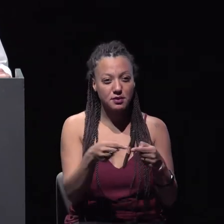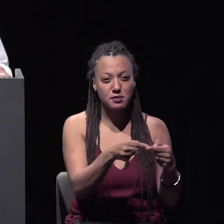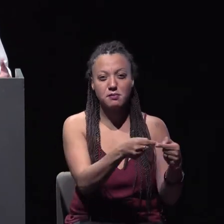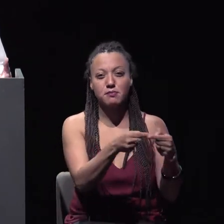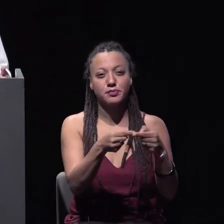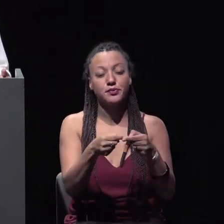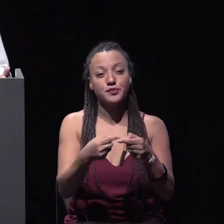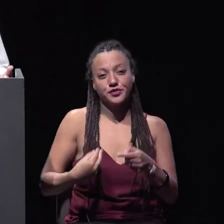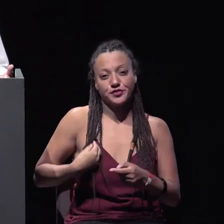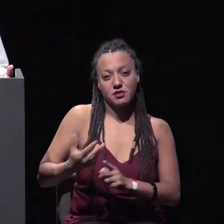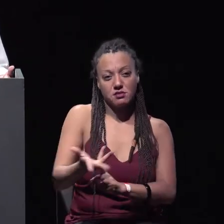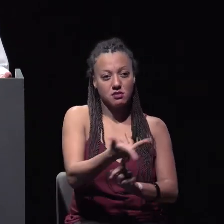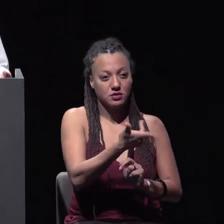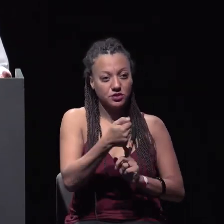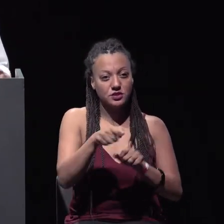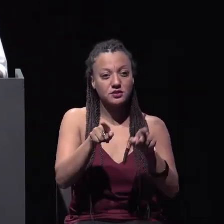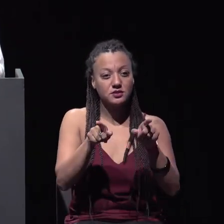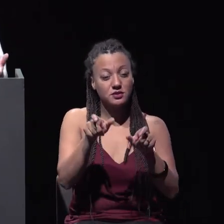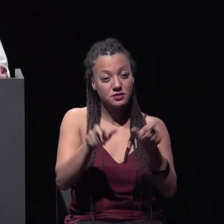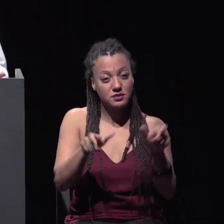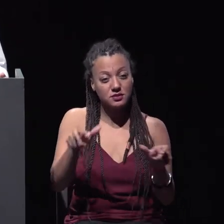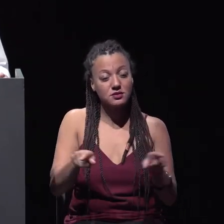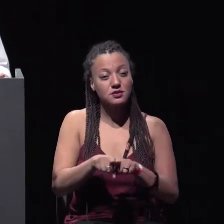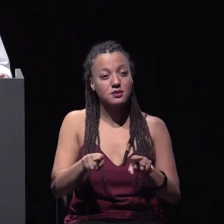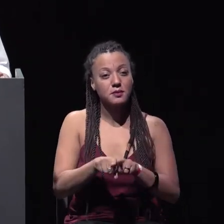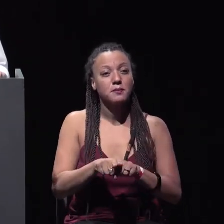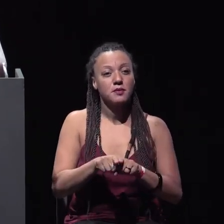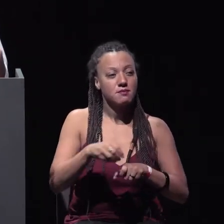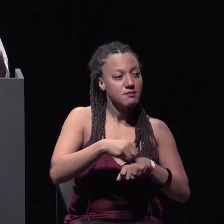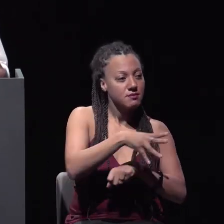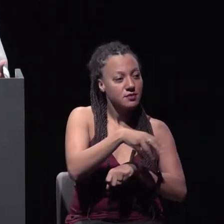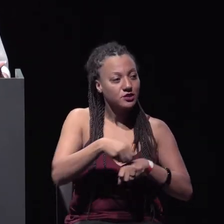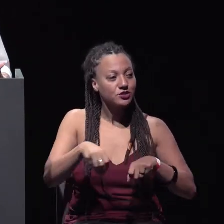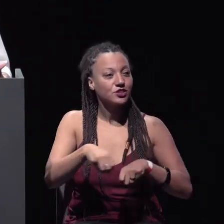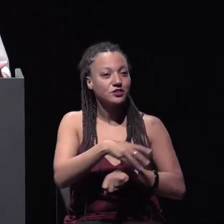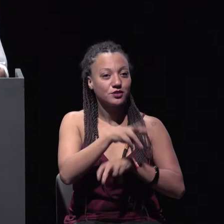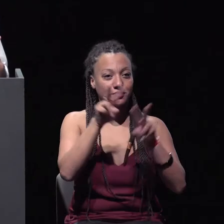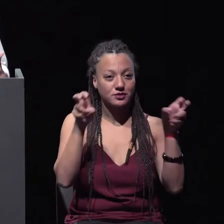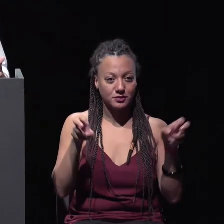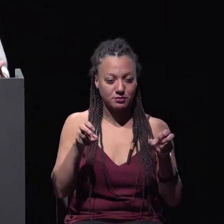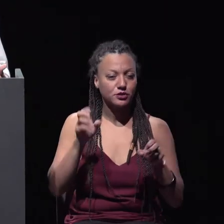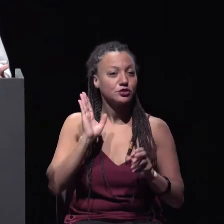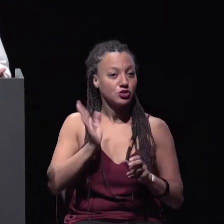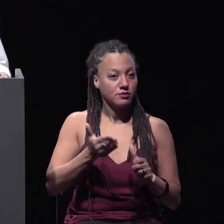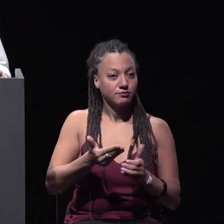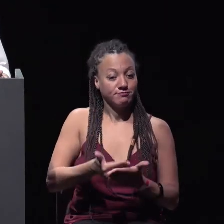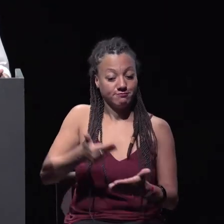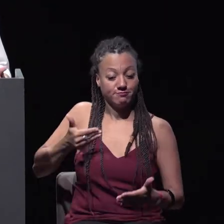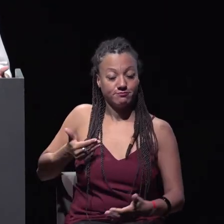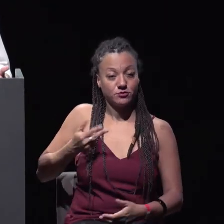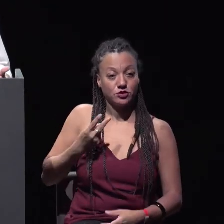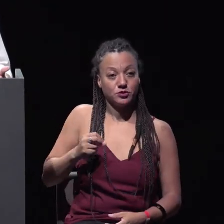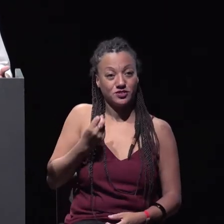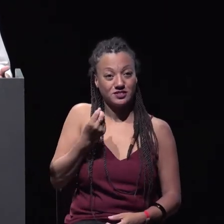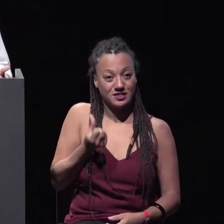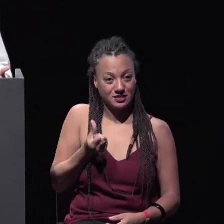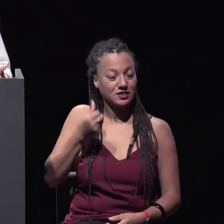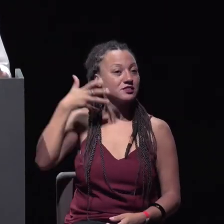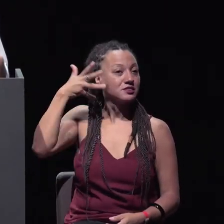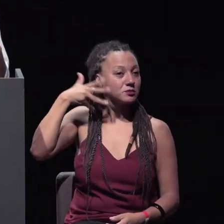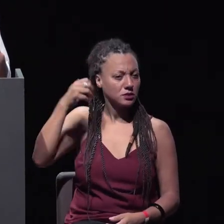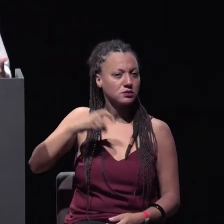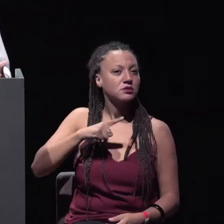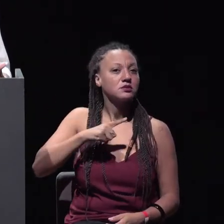e de programas públicos de mediação em torno desse tema então seminários que já foram iniciados em 2016 que vocês podem assistir na